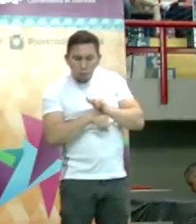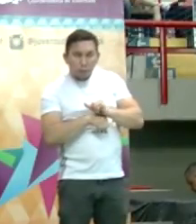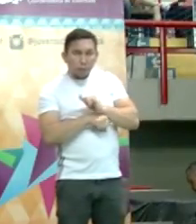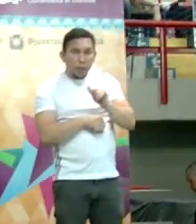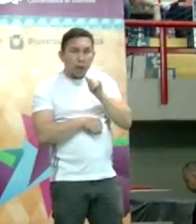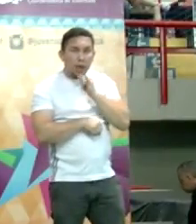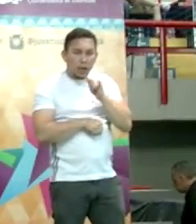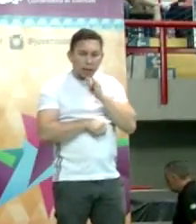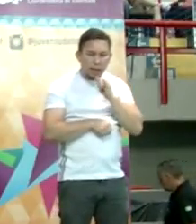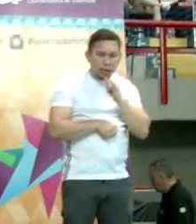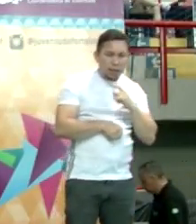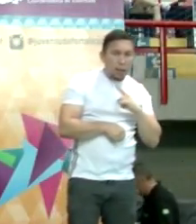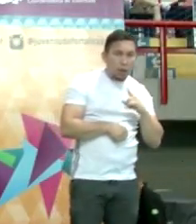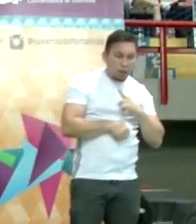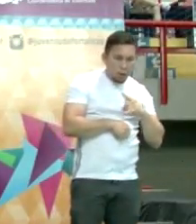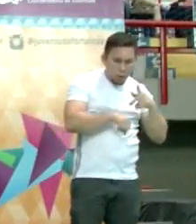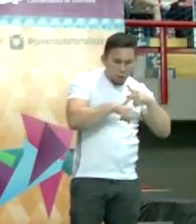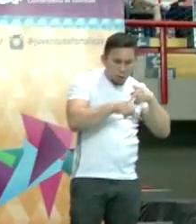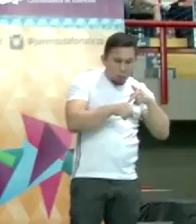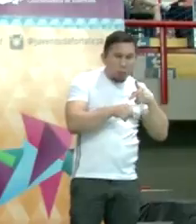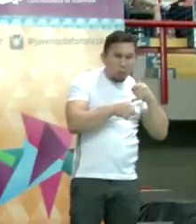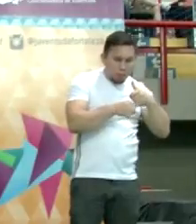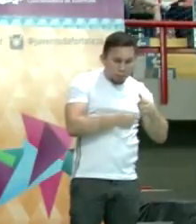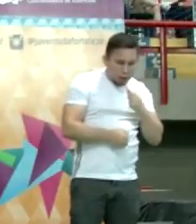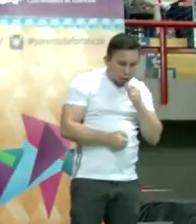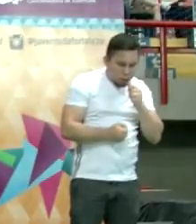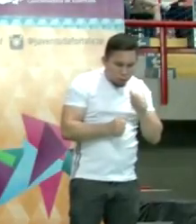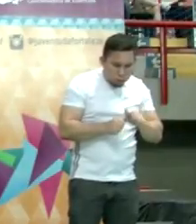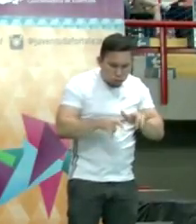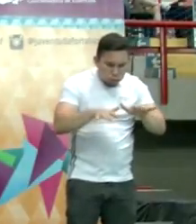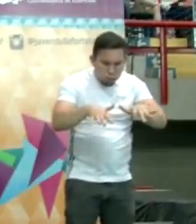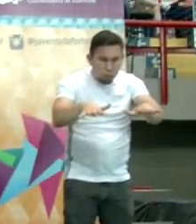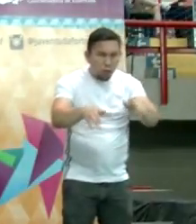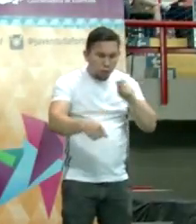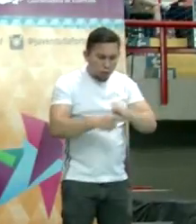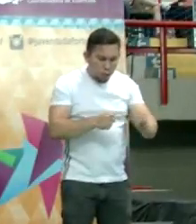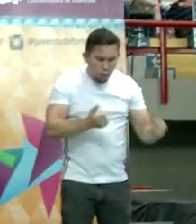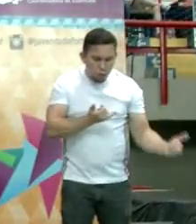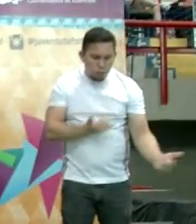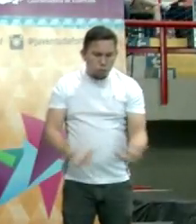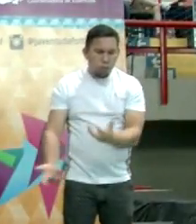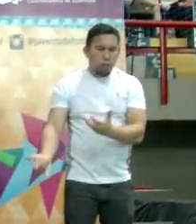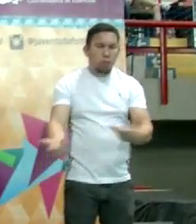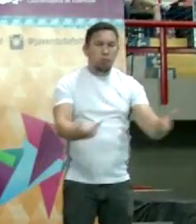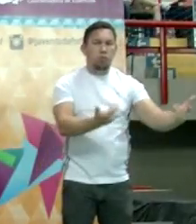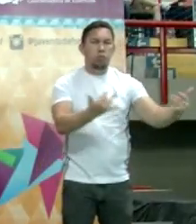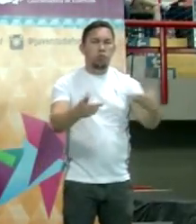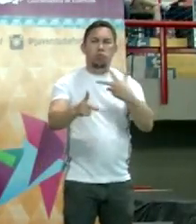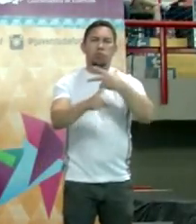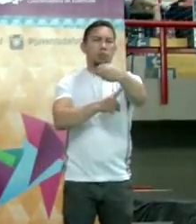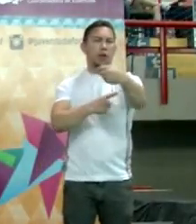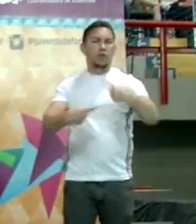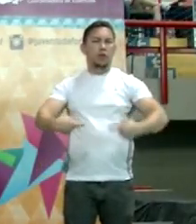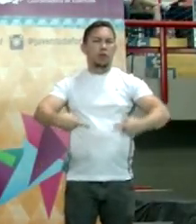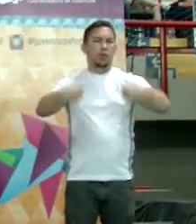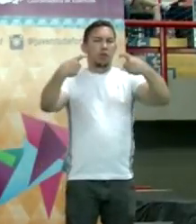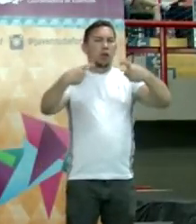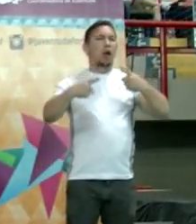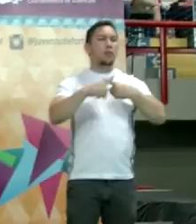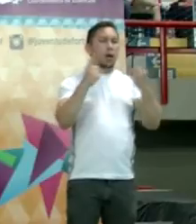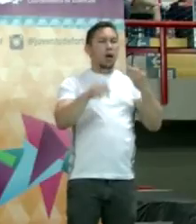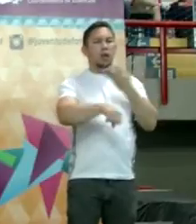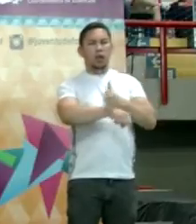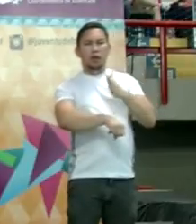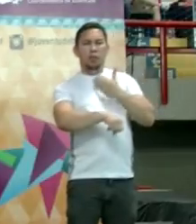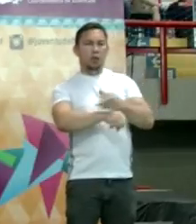e lançavam e queimavam esse petróleo que em chama acabava queimando outros navios. Mas na prática, hoje